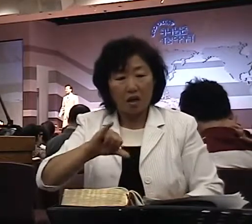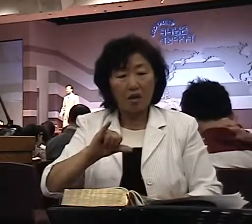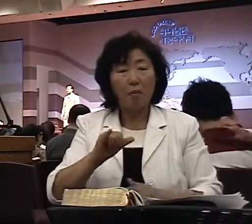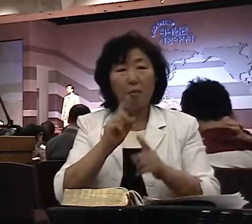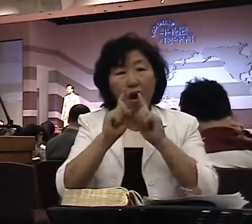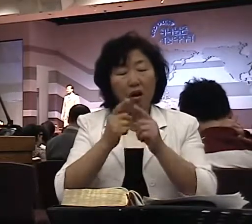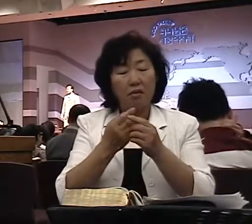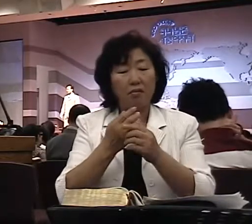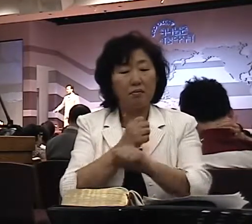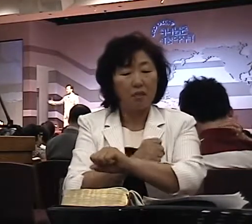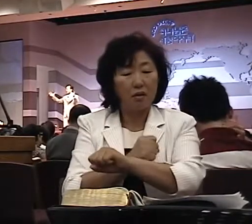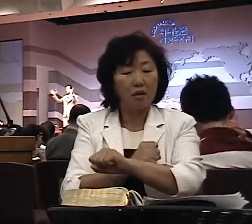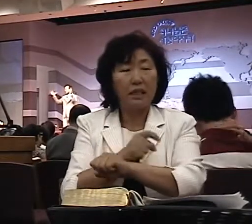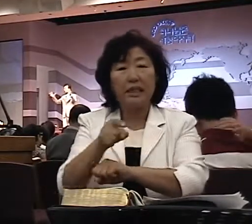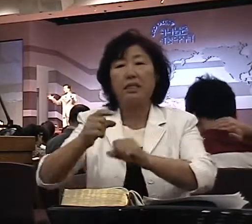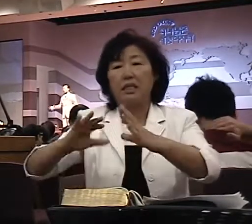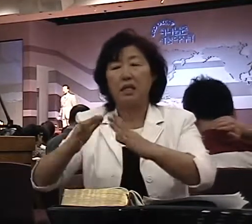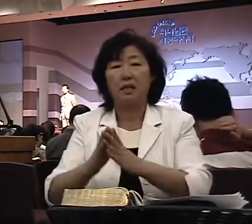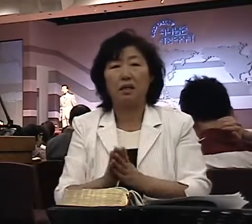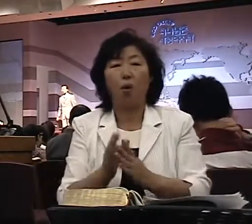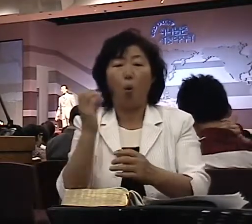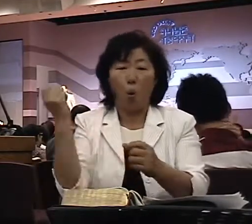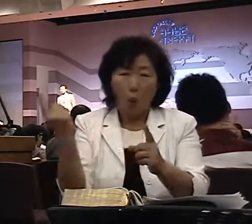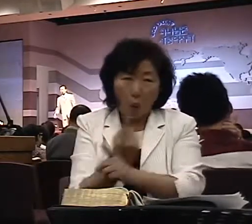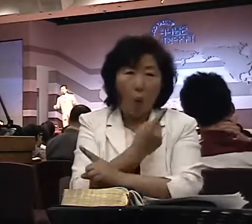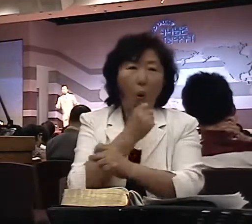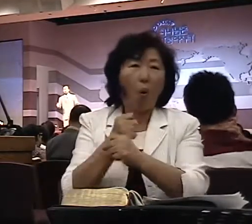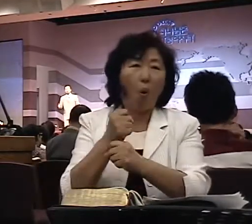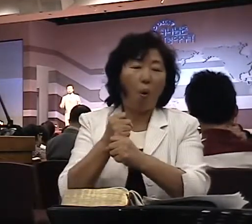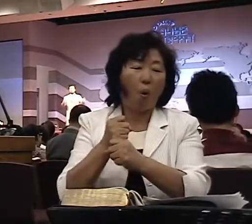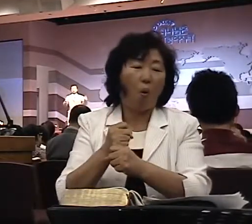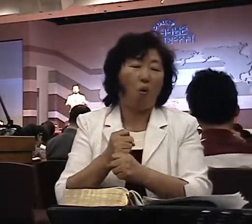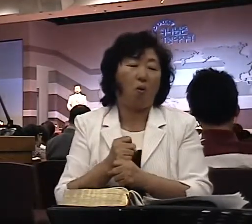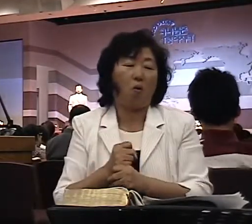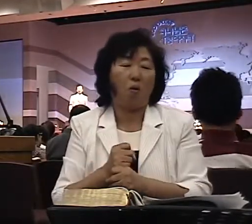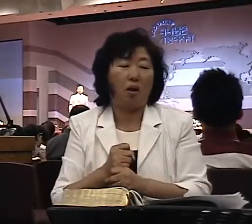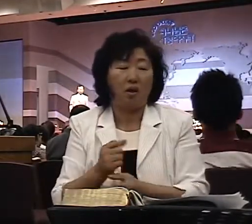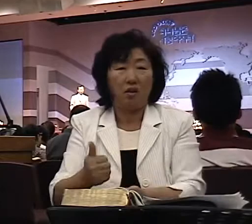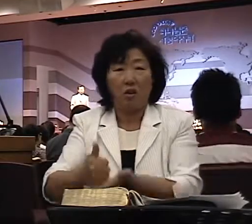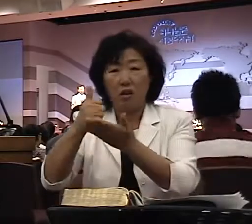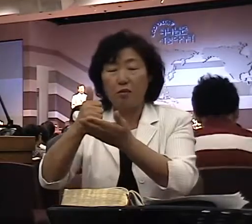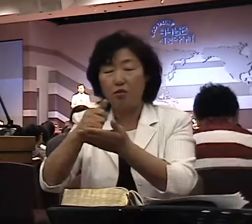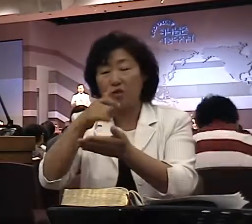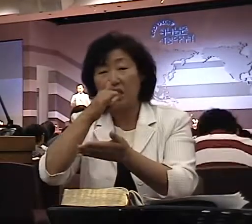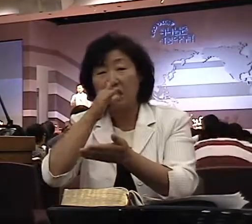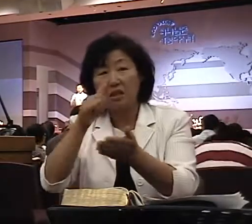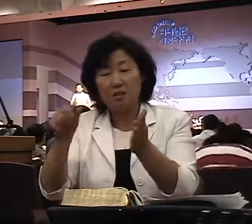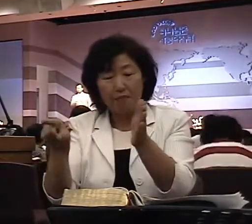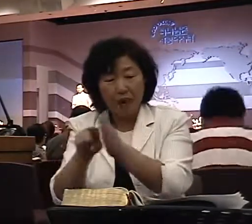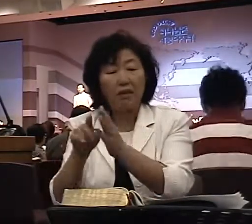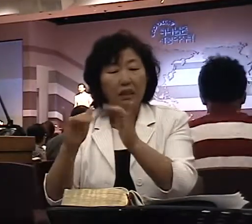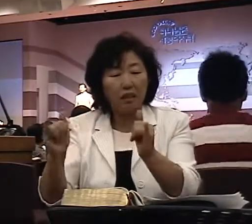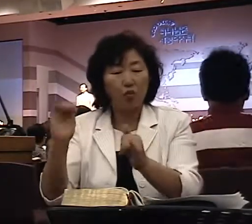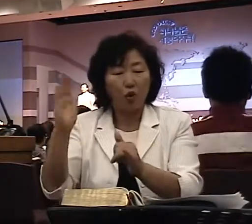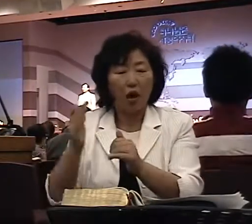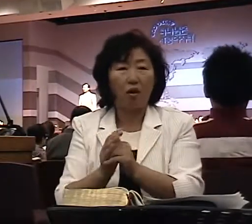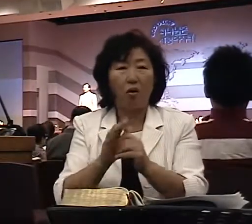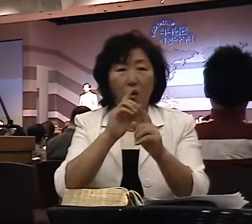말씀하십니다. 이 세대를 고치고 섬길 수 있는 백성들이 되라고 말씀을